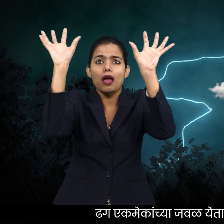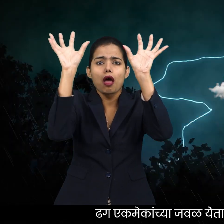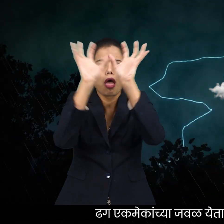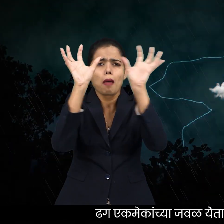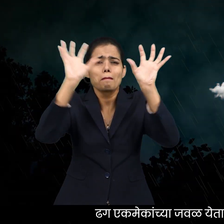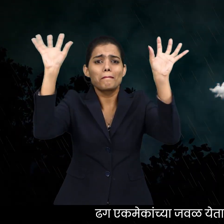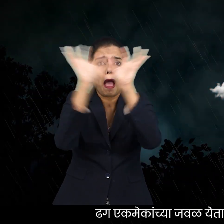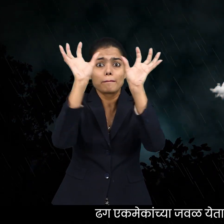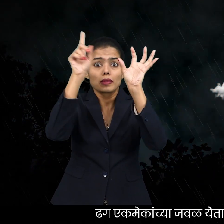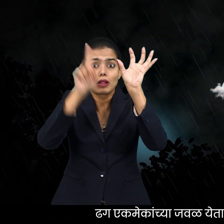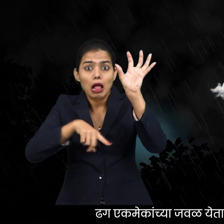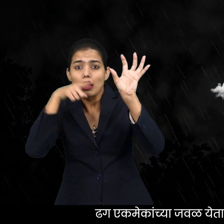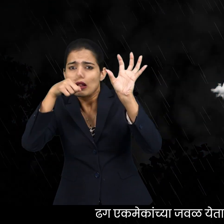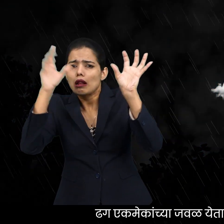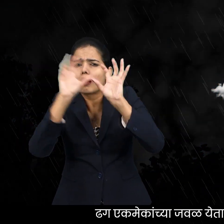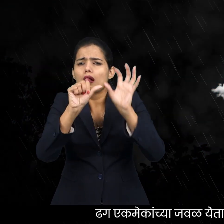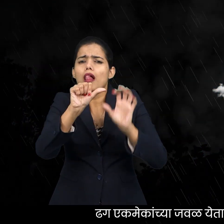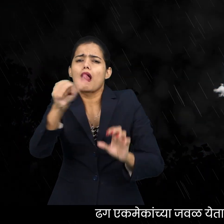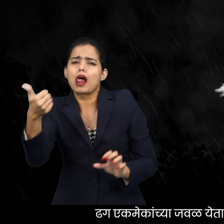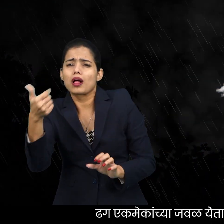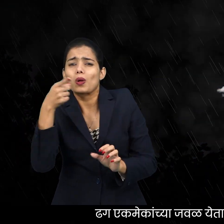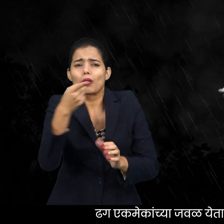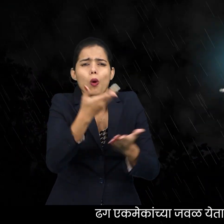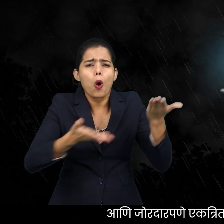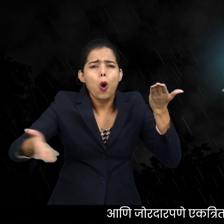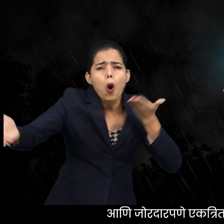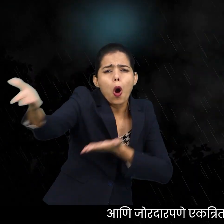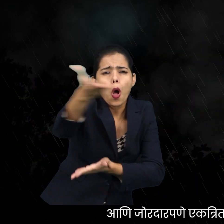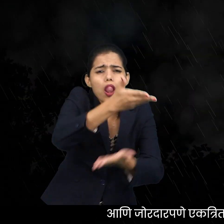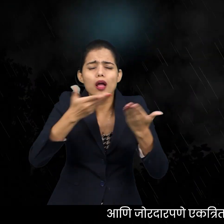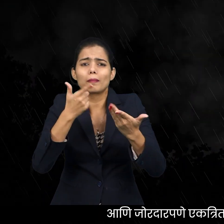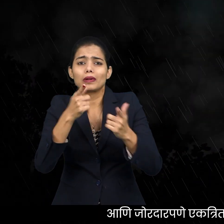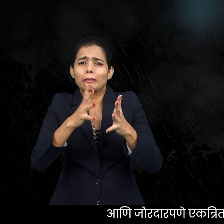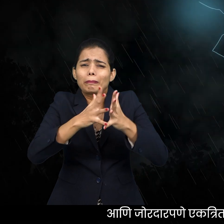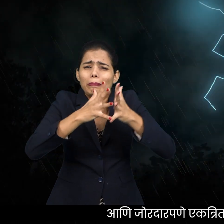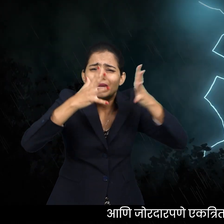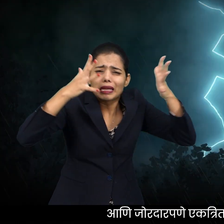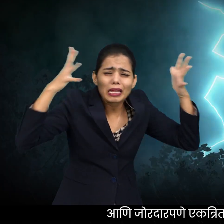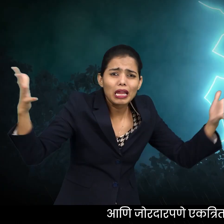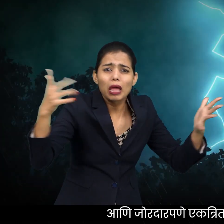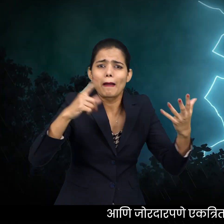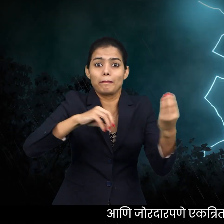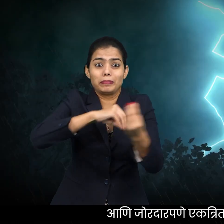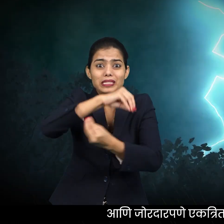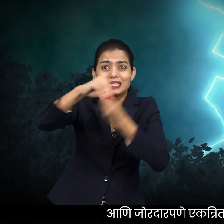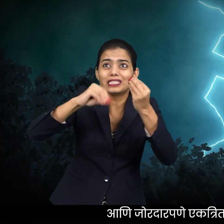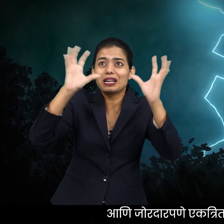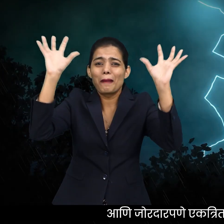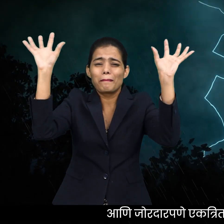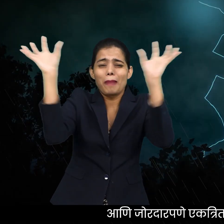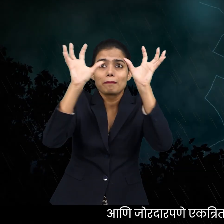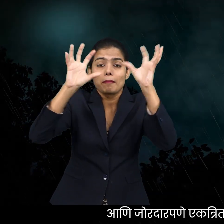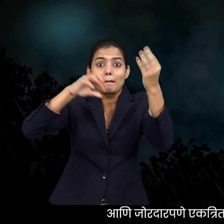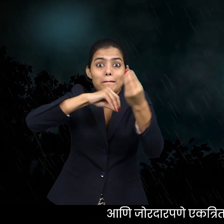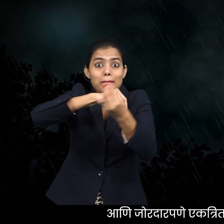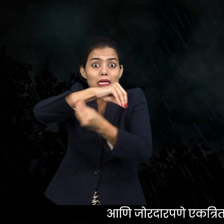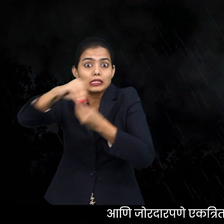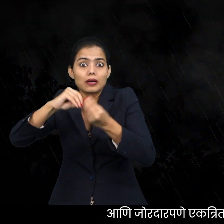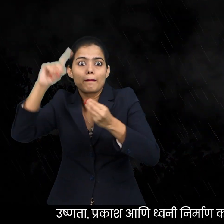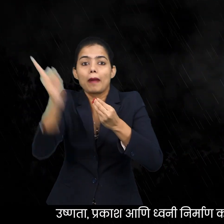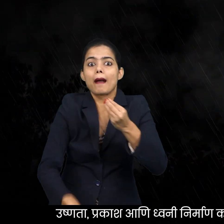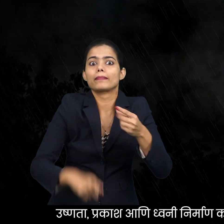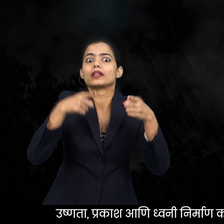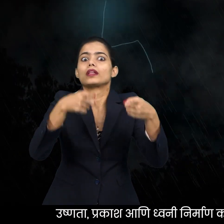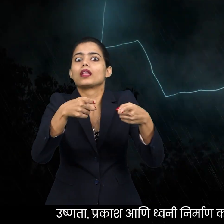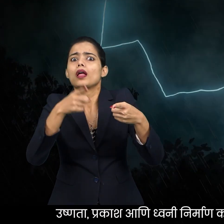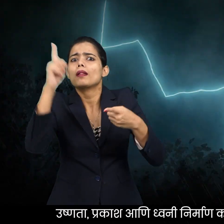एकमेकांच्या जवळ येतात तेव्हा ते आकर्षित होतात आणि जोरदारपणे एकत्रित होऊन मोठ्या